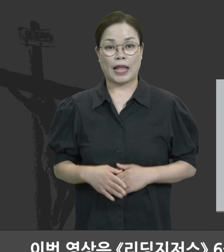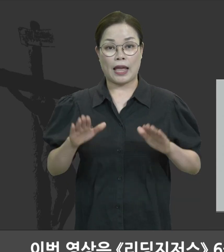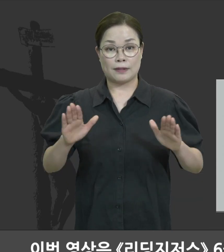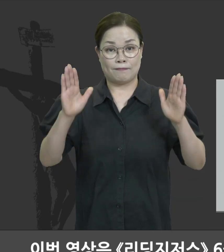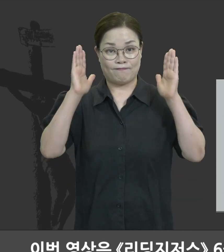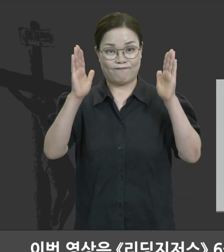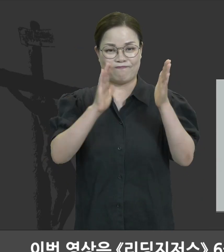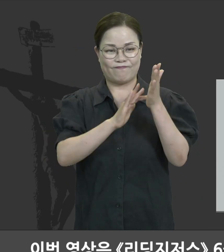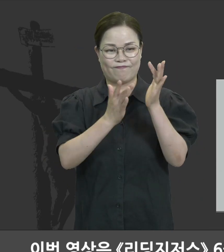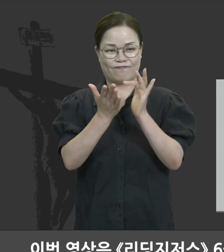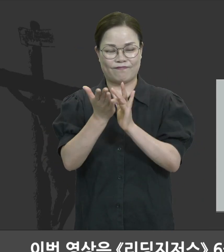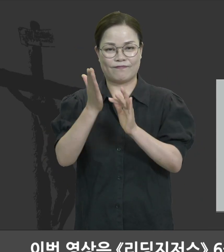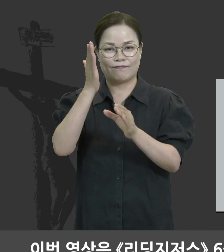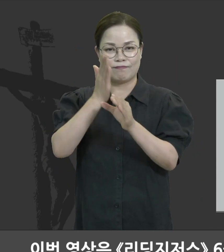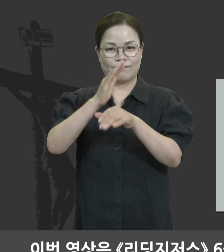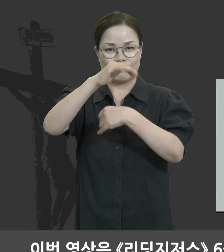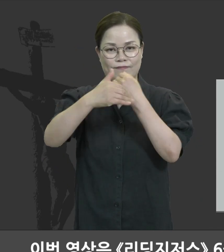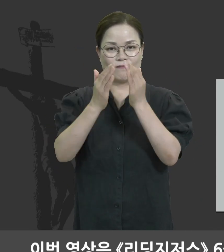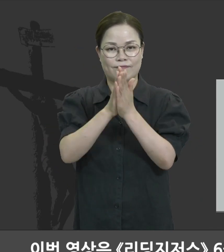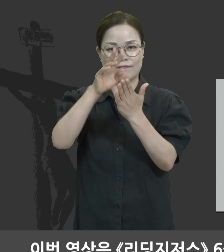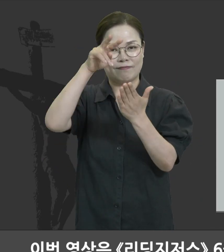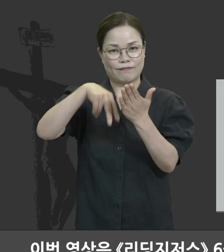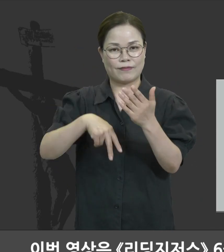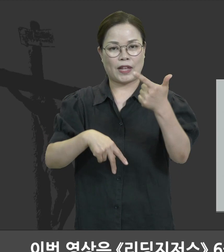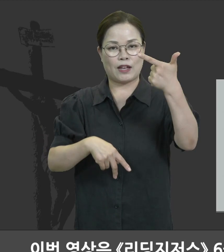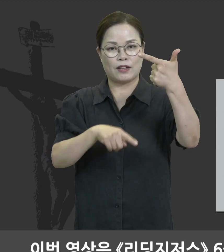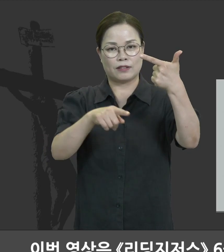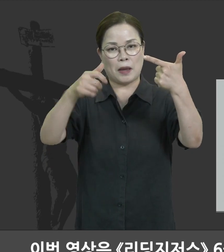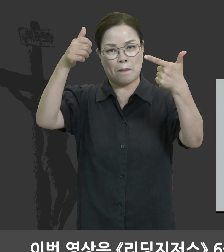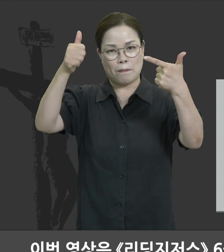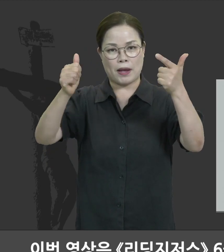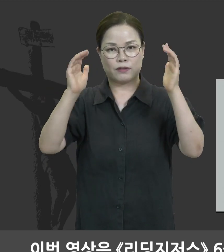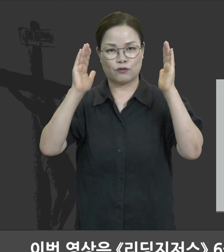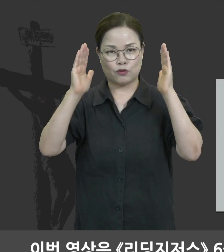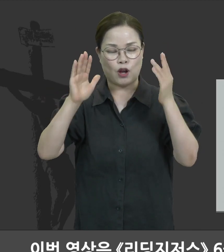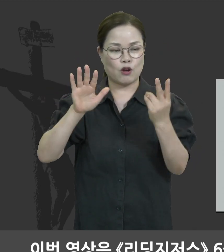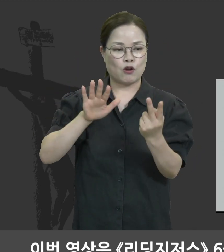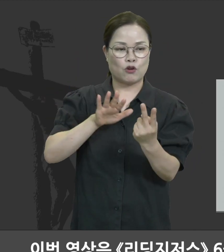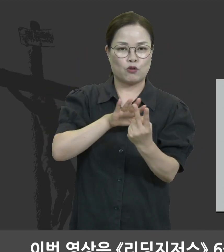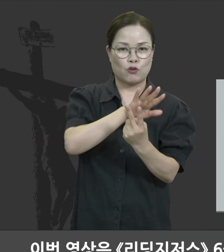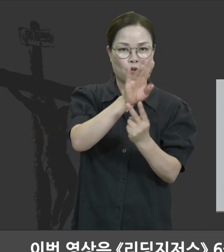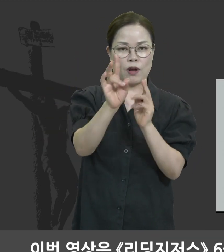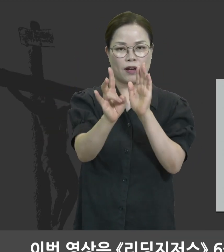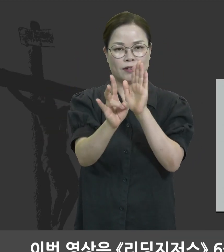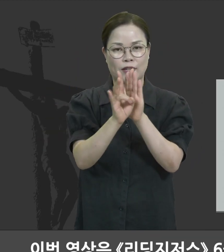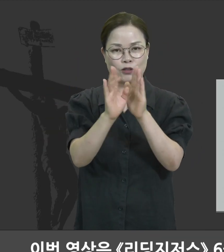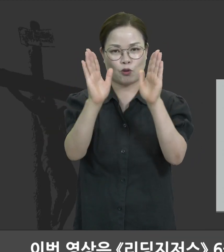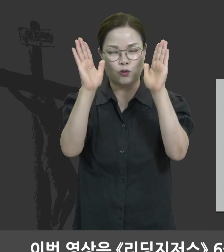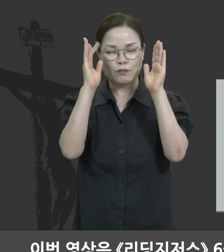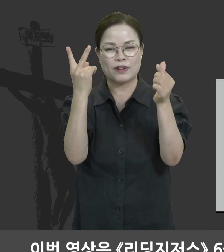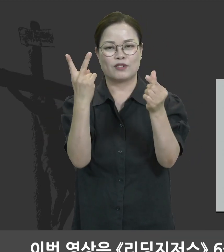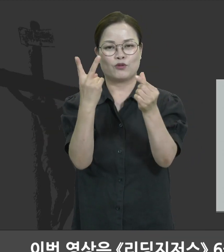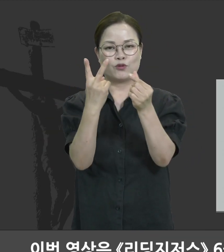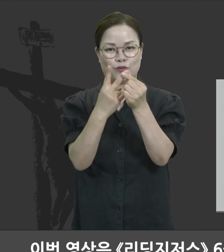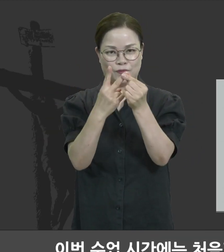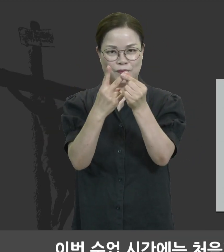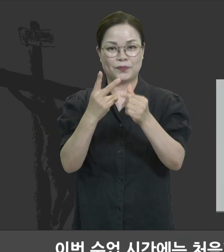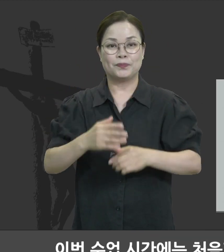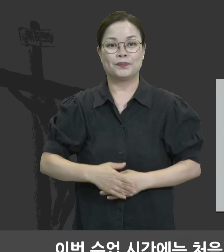이번 영상은 리딩 지저스 6권 그 마지막 수업으로 요한계시록을 공부하는 둘째